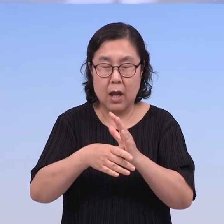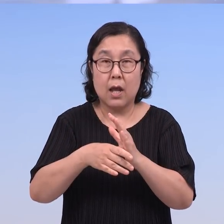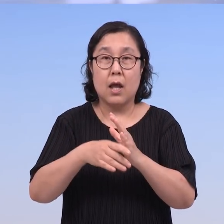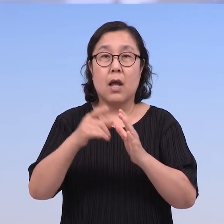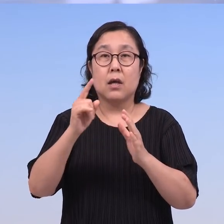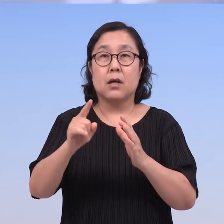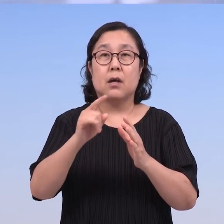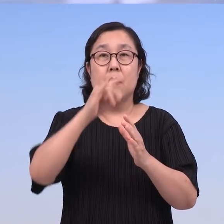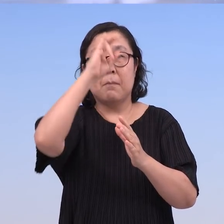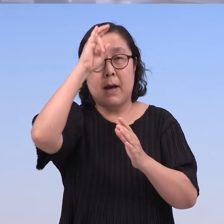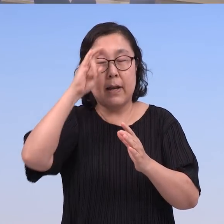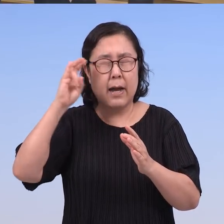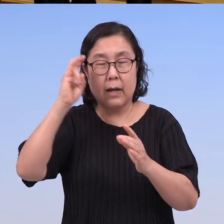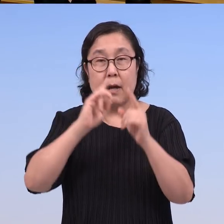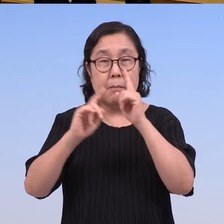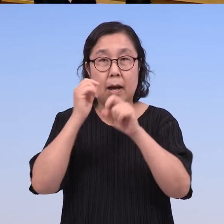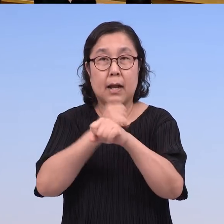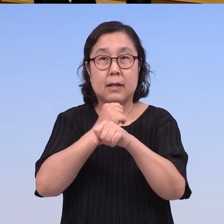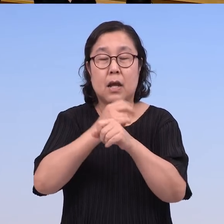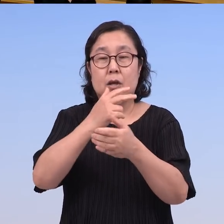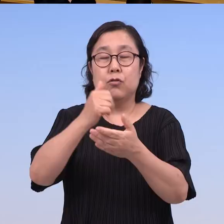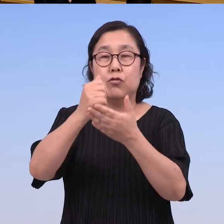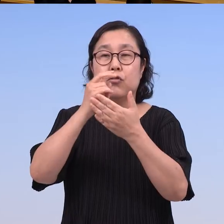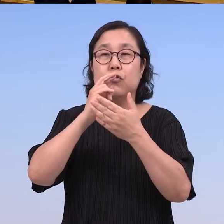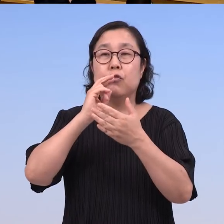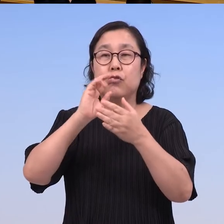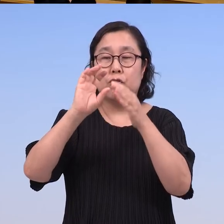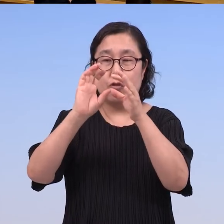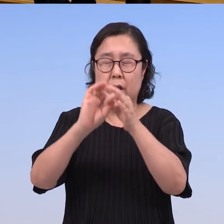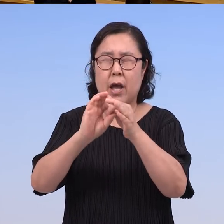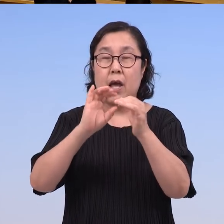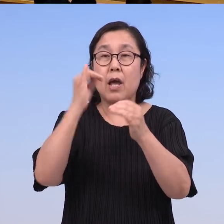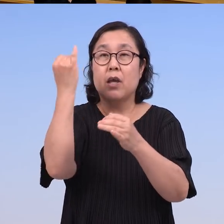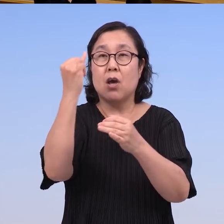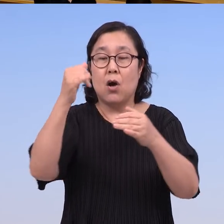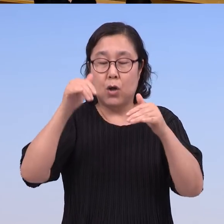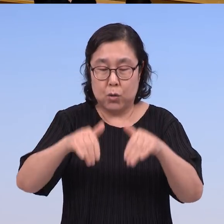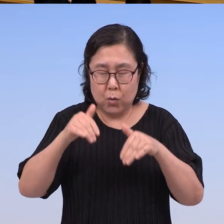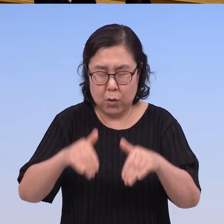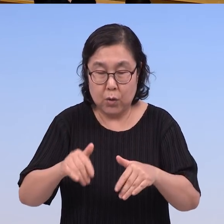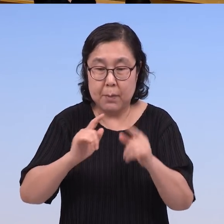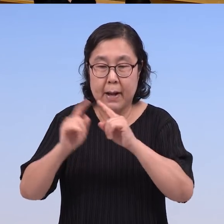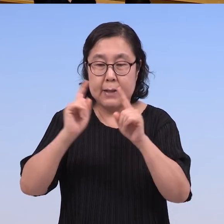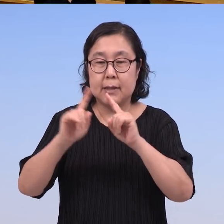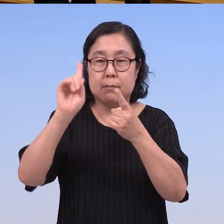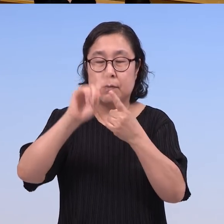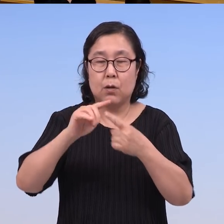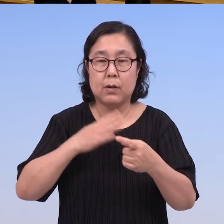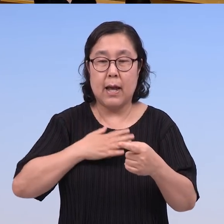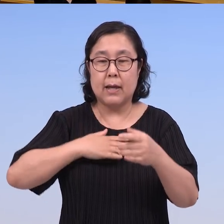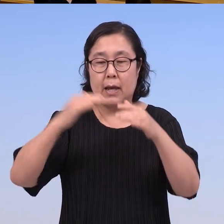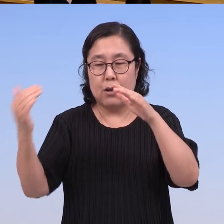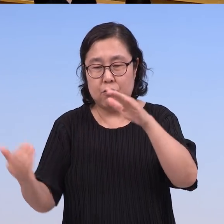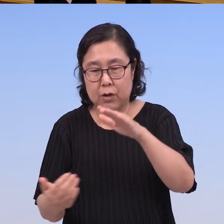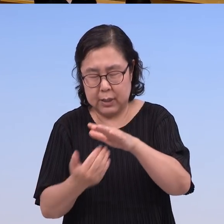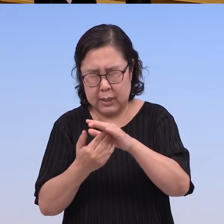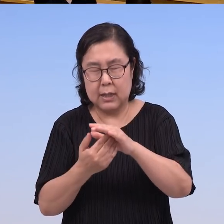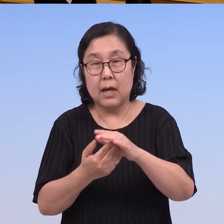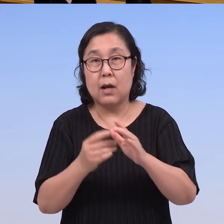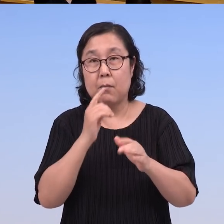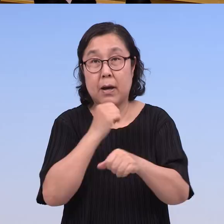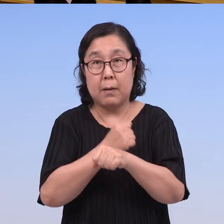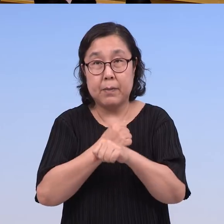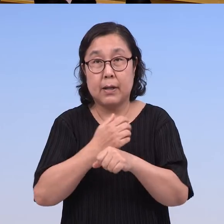속에서 누가복음 1장 38절, 마리아가 이르되 주의 여종이오니 말씀대로 내게 이루어지이다.